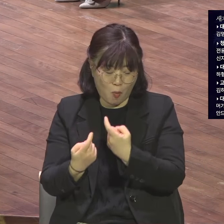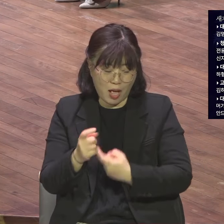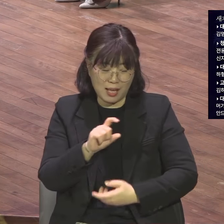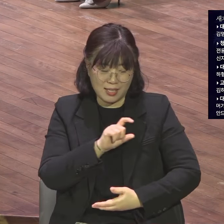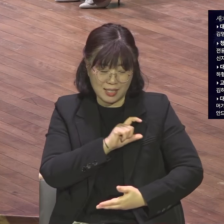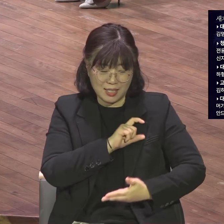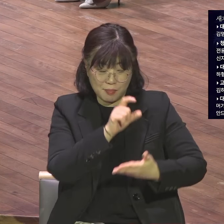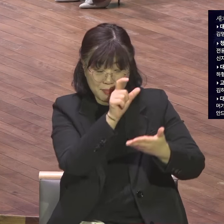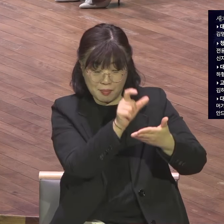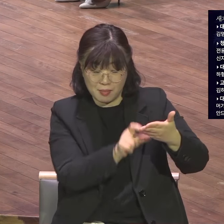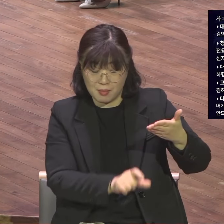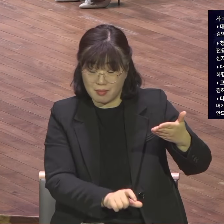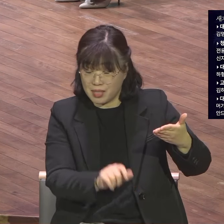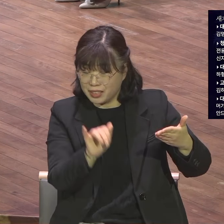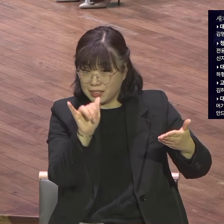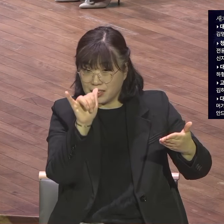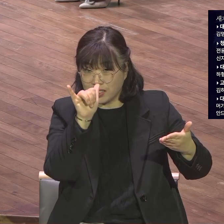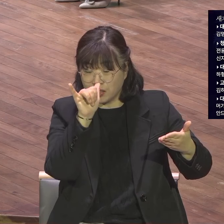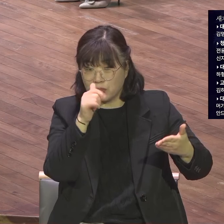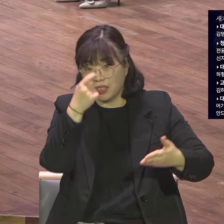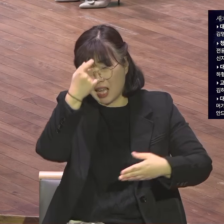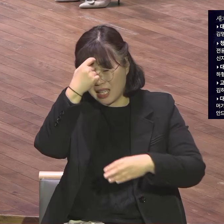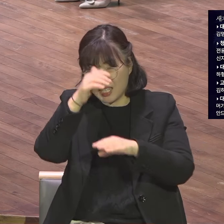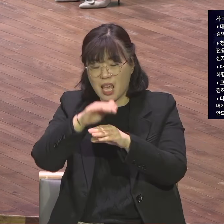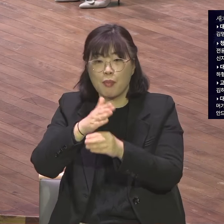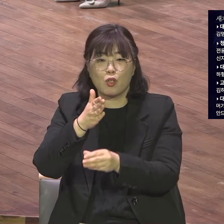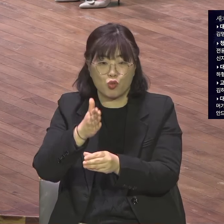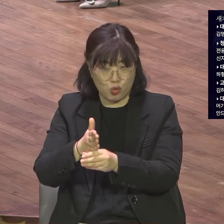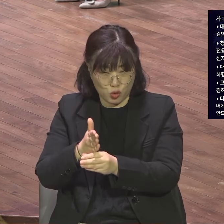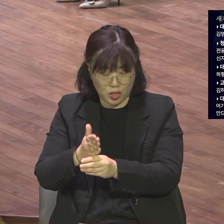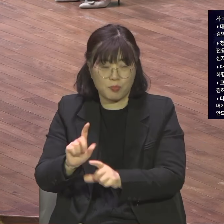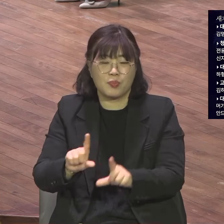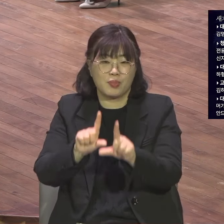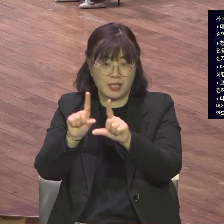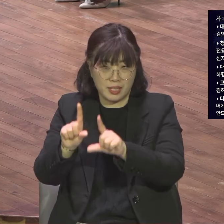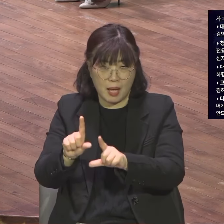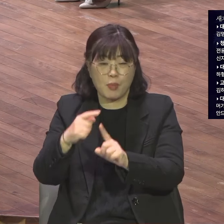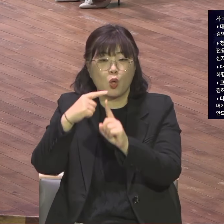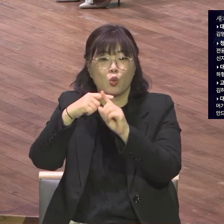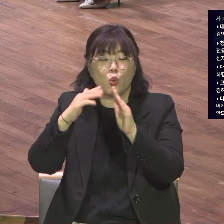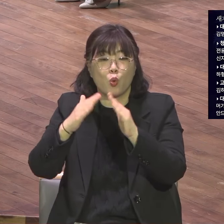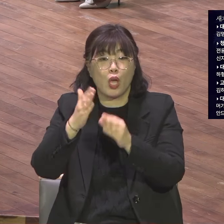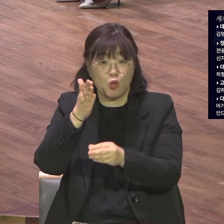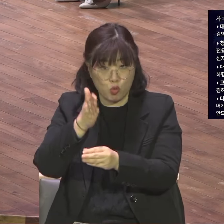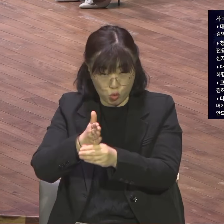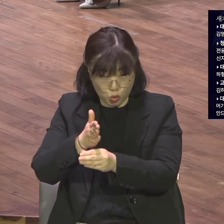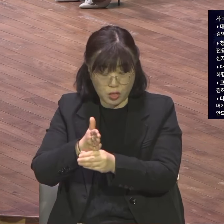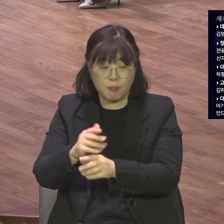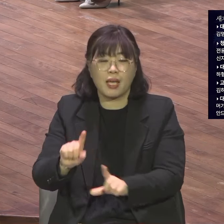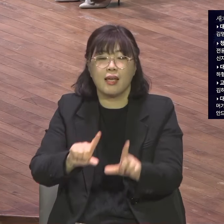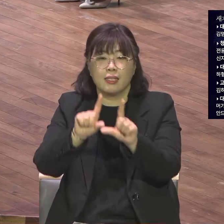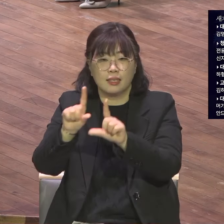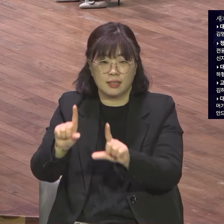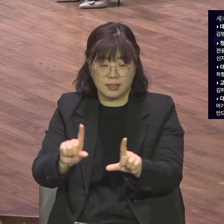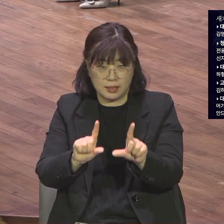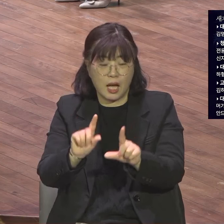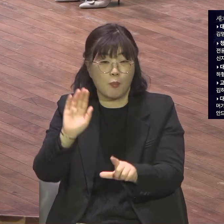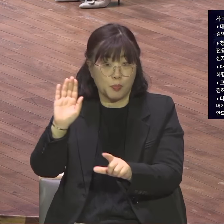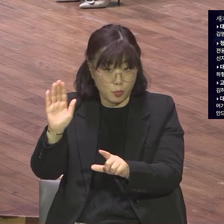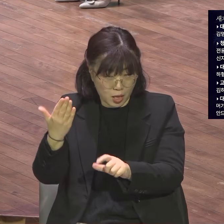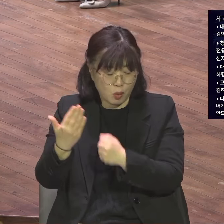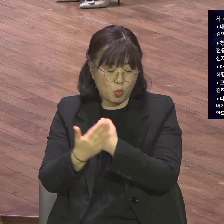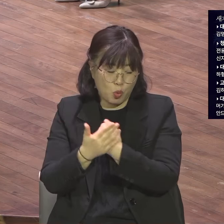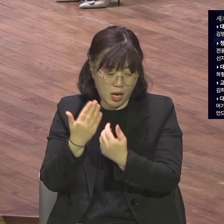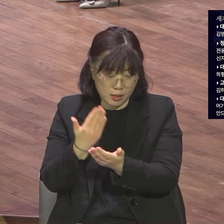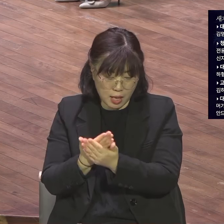빠짐없이 예배적 존재임을 알고 예배 중심의 삶, 교회 중심을 교회 중심의 삶을 살게 하여 주시옵소서. 그리하여